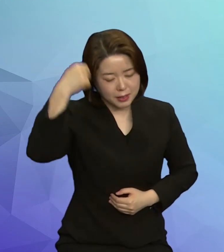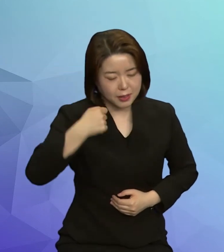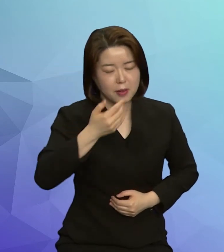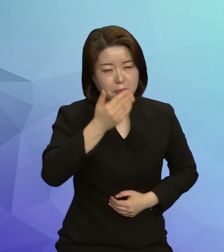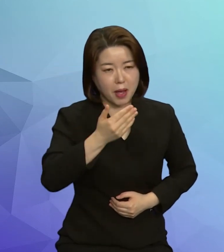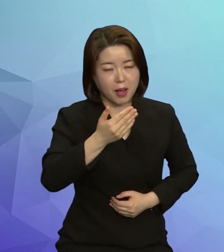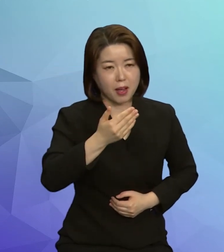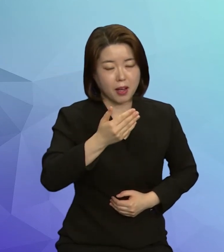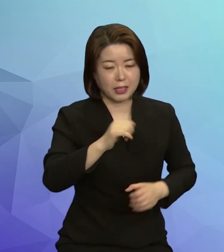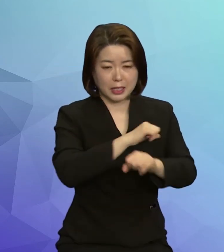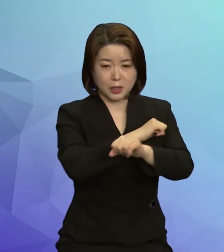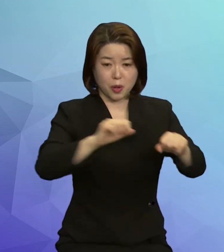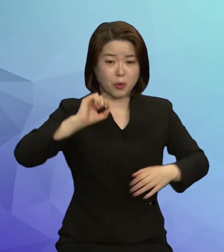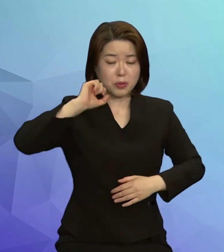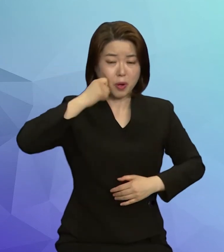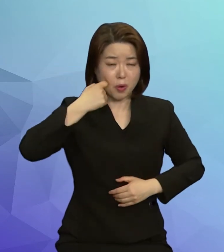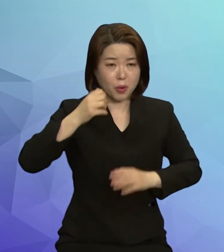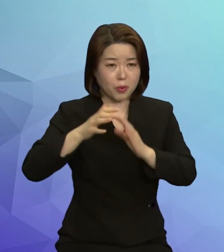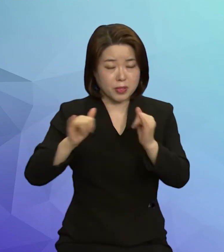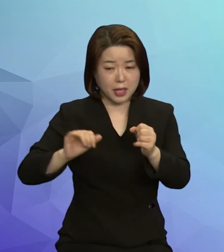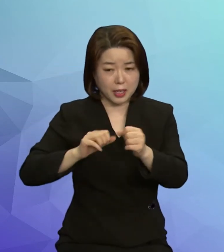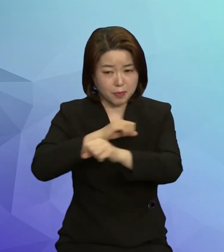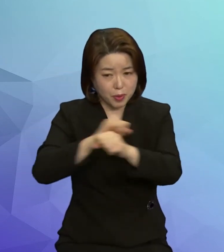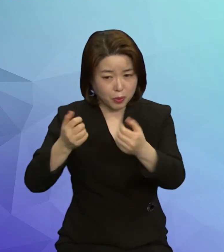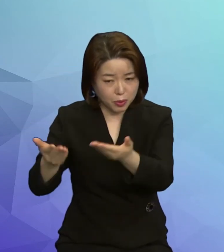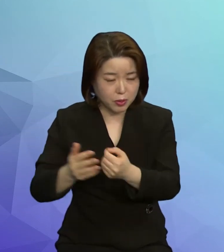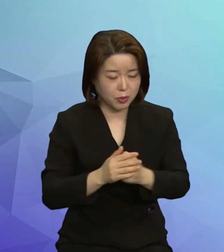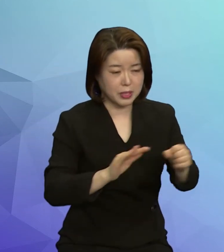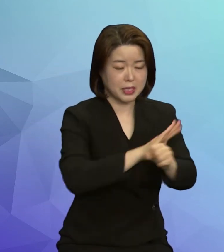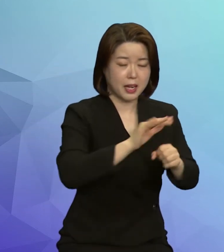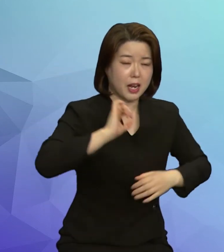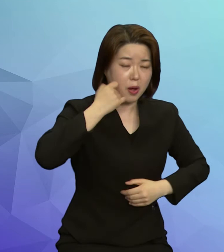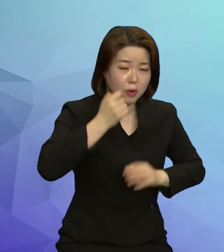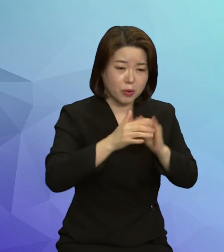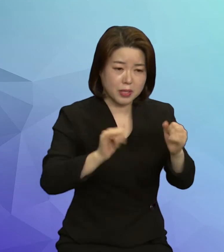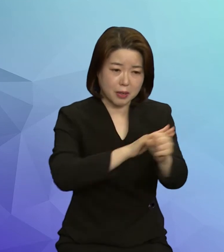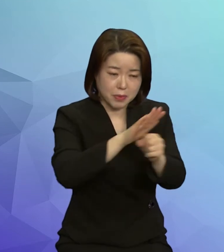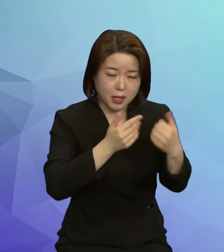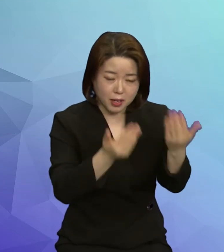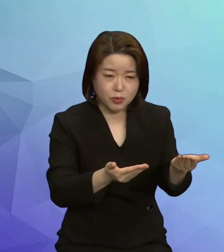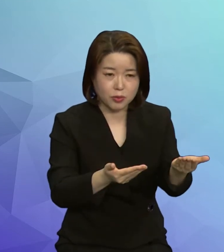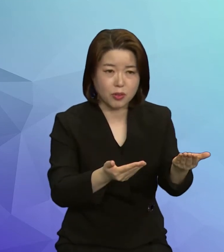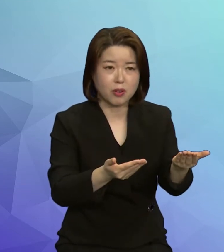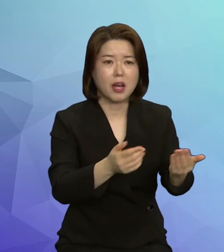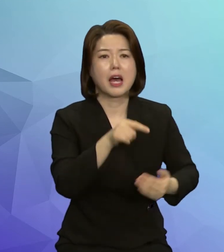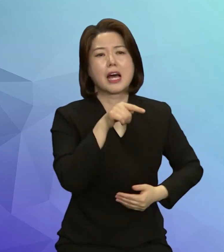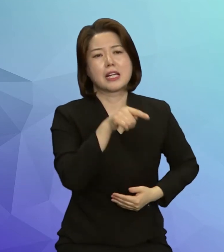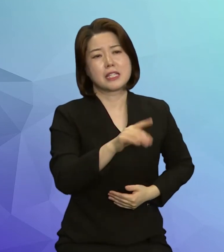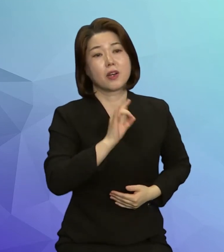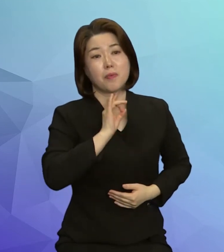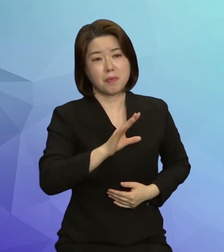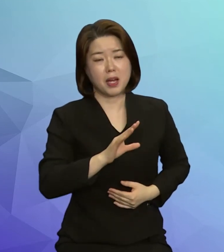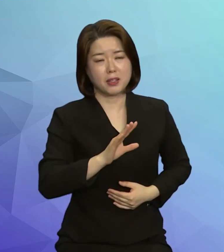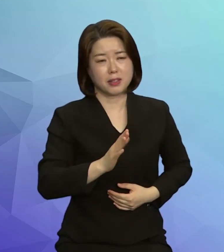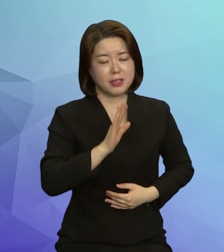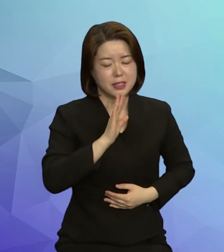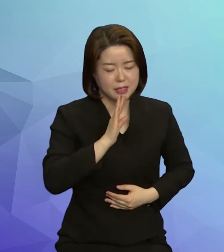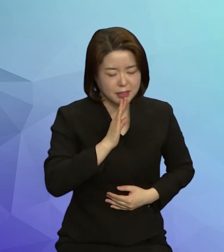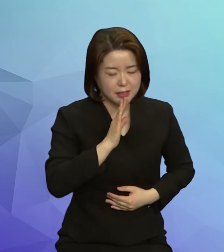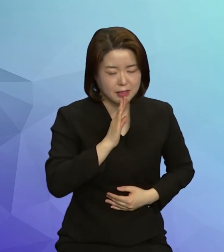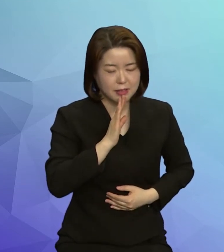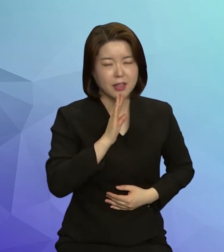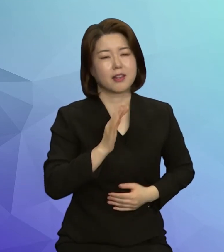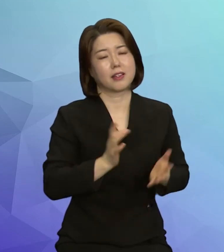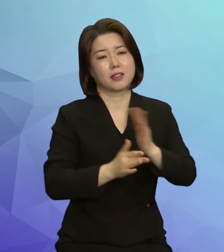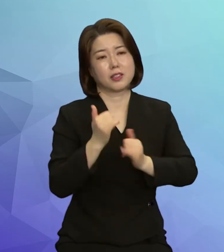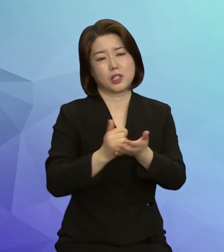거기서만 느껴지는 거, 용서할 수 없는 사람 용서하고 사랑할 수 없는 사람을 사랑하는 것, 그것이